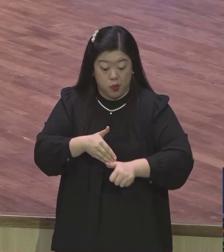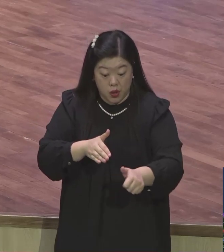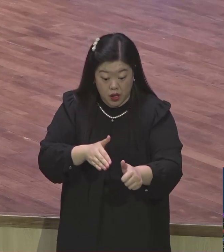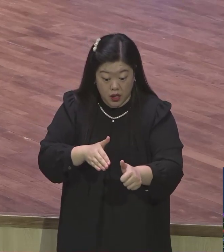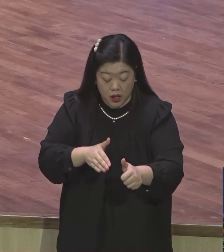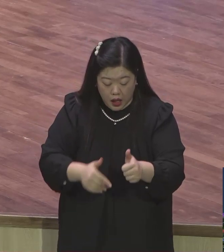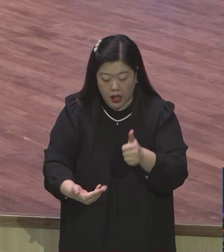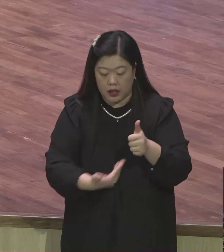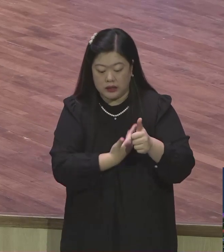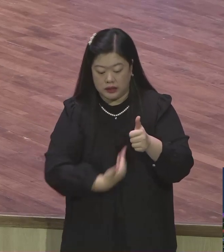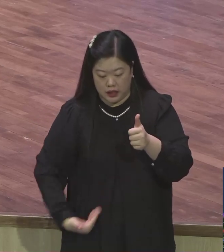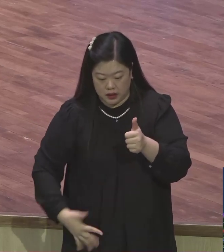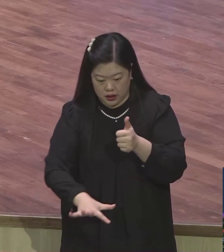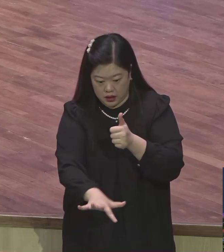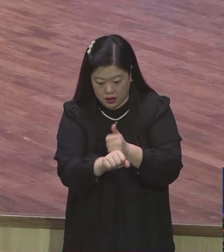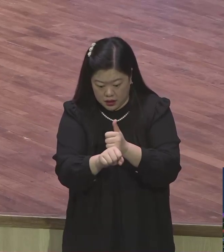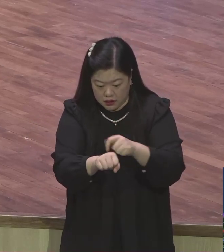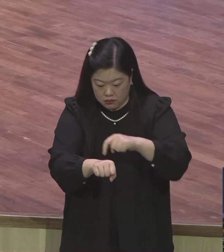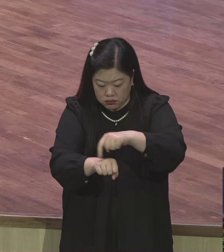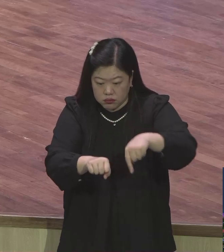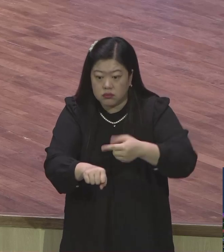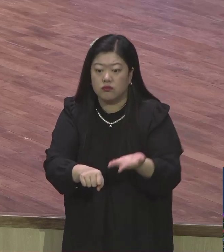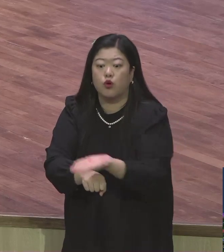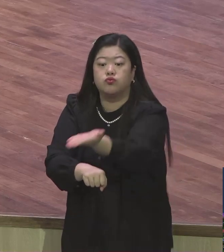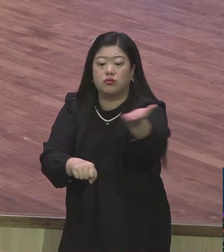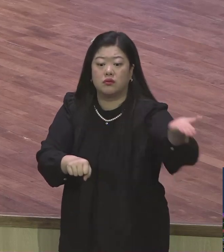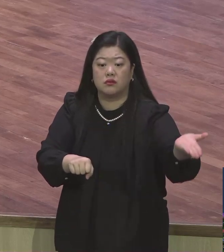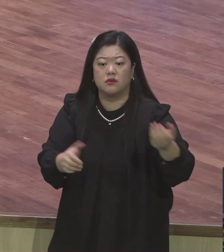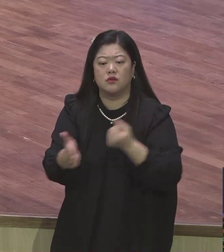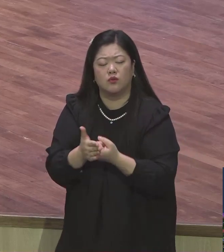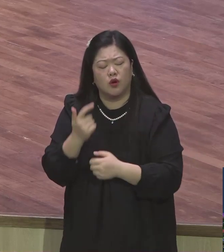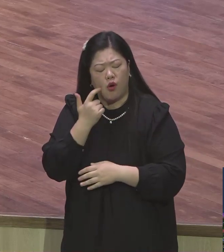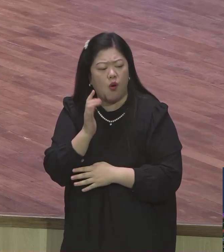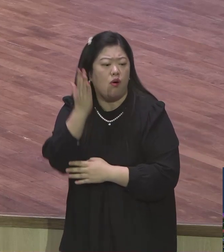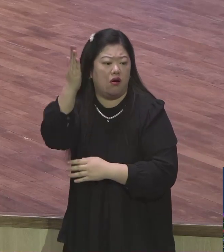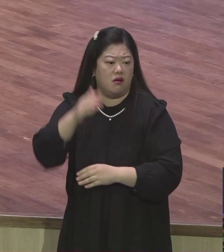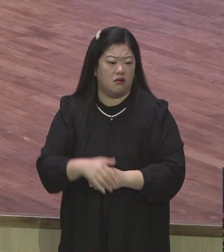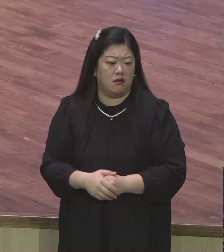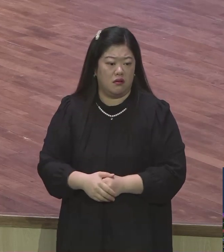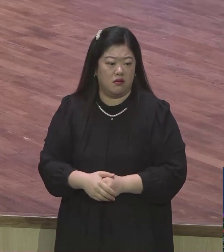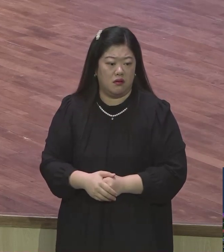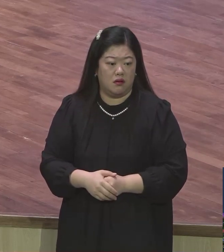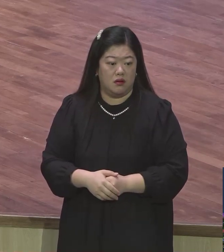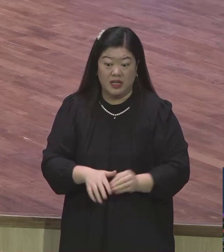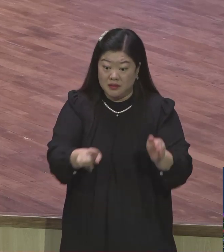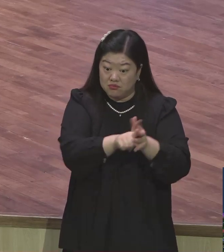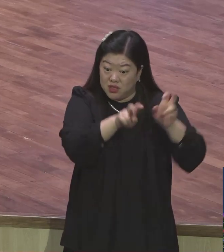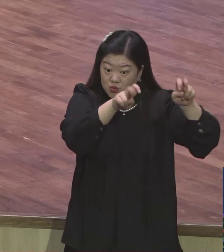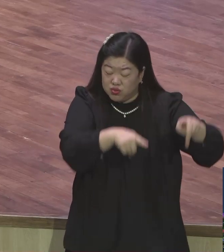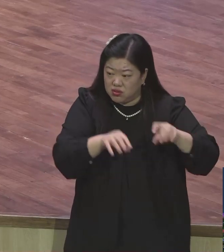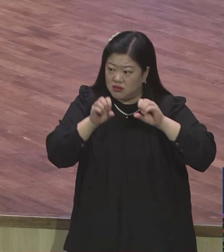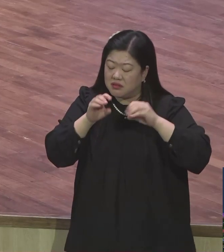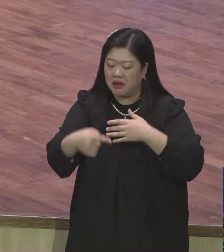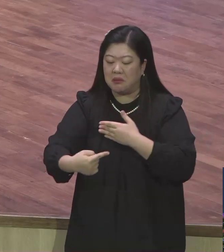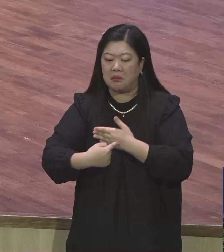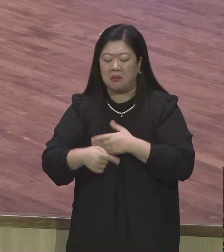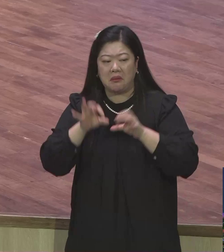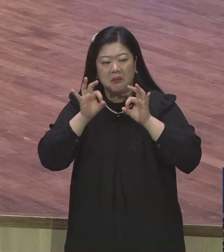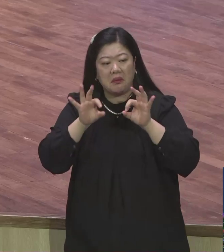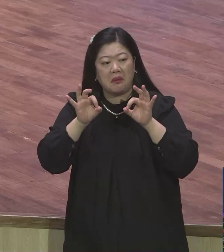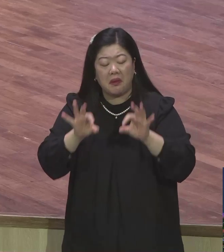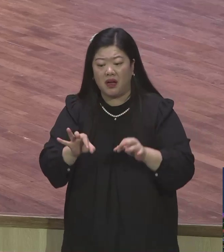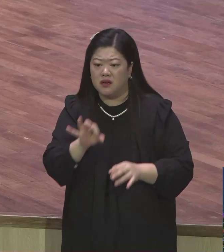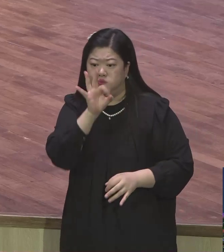있는 거예요. 이게 얼마나 영광스러운 겁니까? 불신자가 어떻게 흉내나야 낼 수 있겠어요? 하나님의